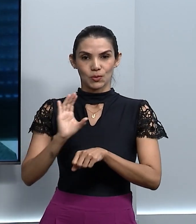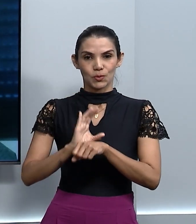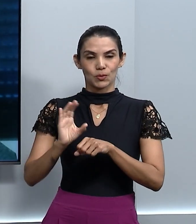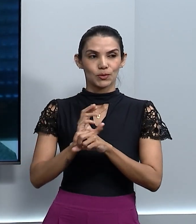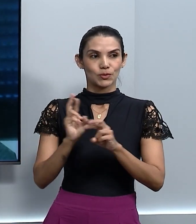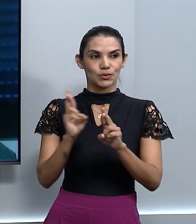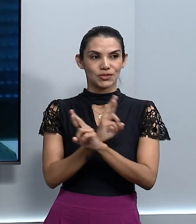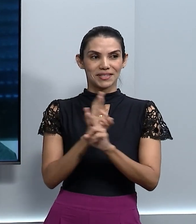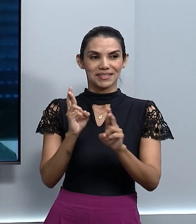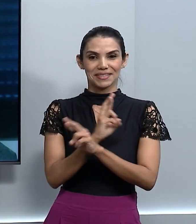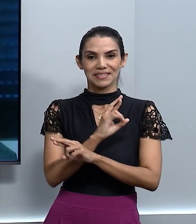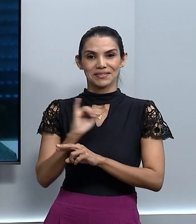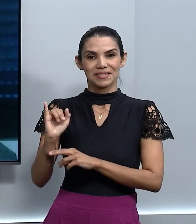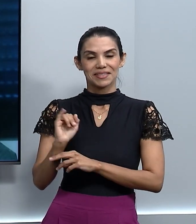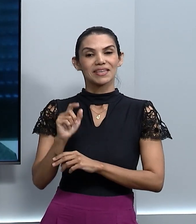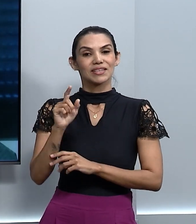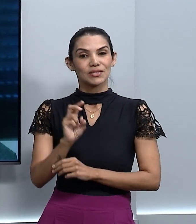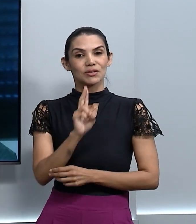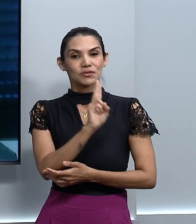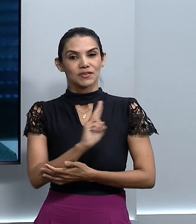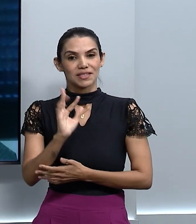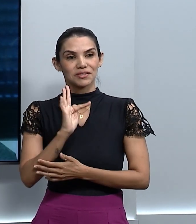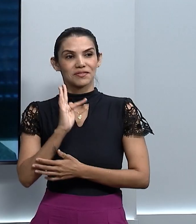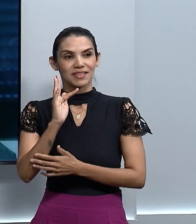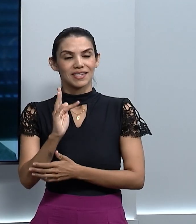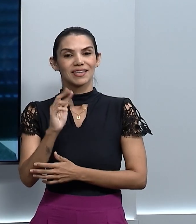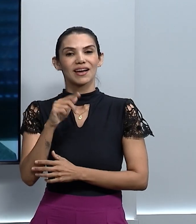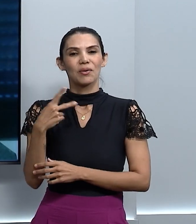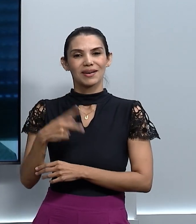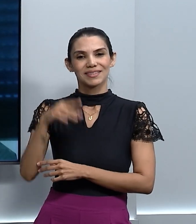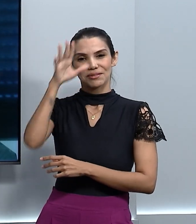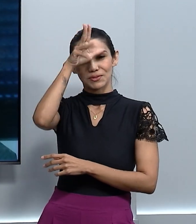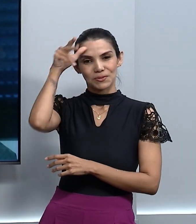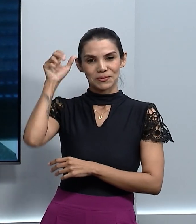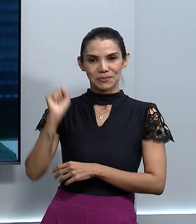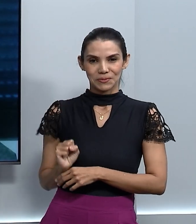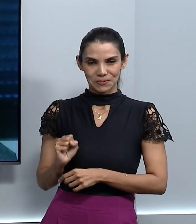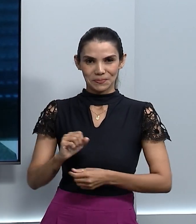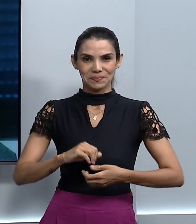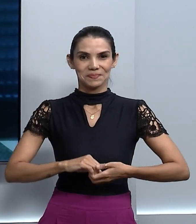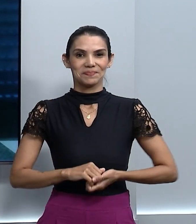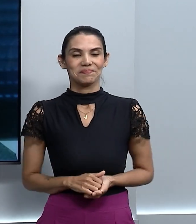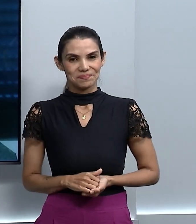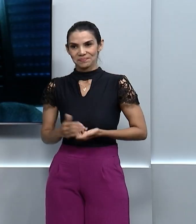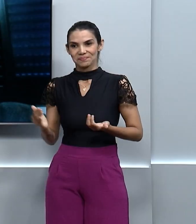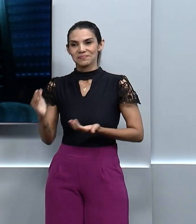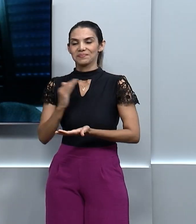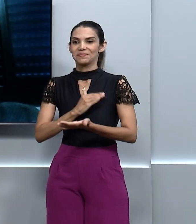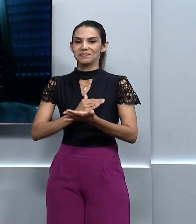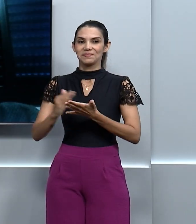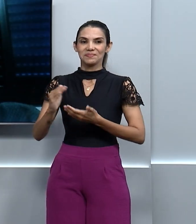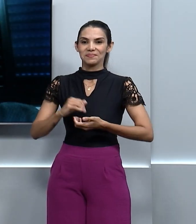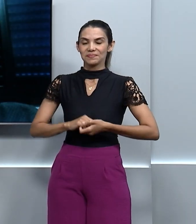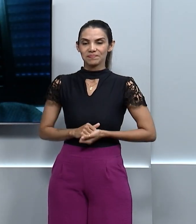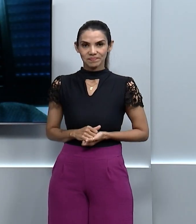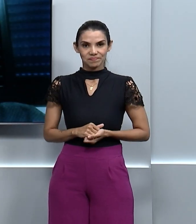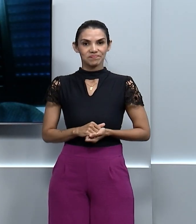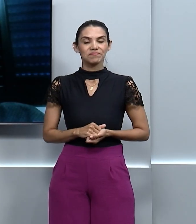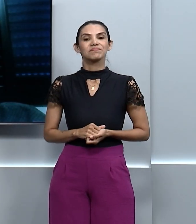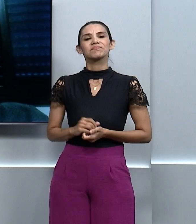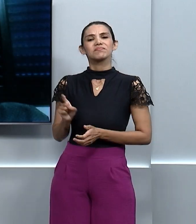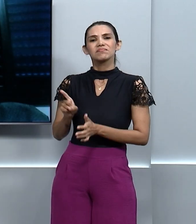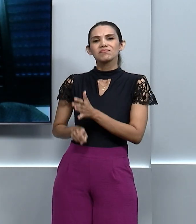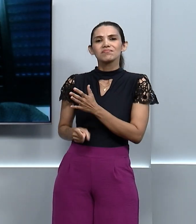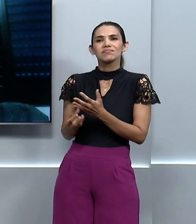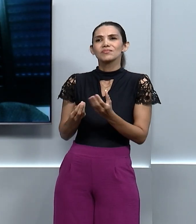Universidade Federal da Grande Dourados, no Mato Grosso do Sul. Bom, para a gente começar, professor, como que a gente pode avaliar